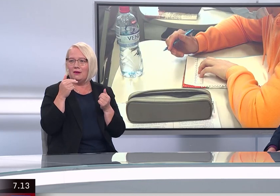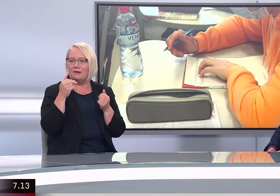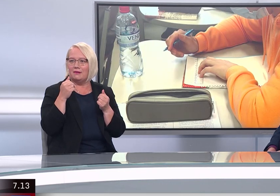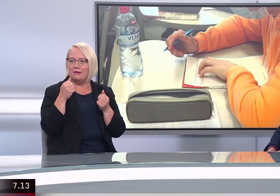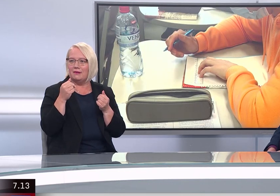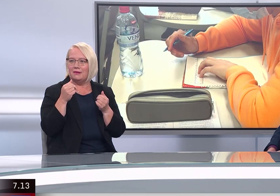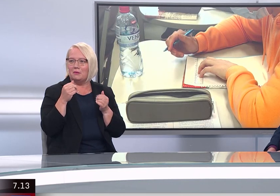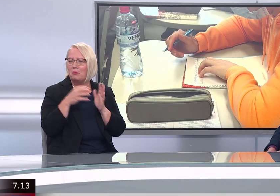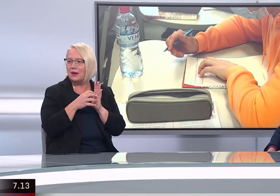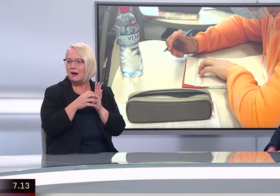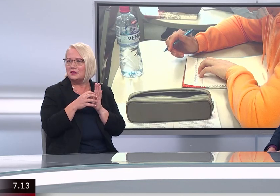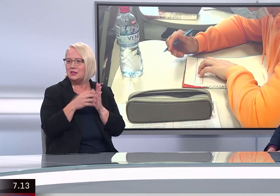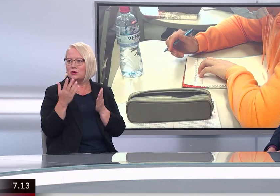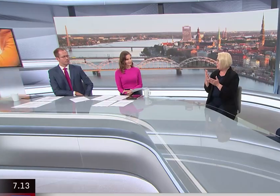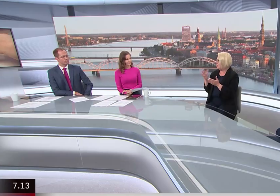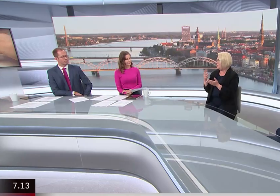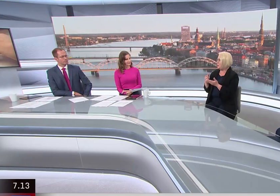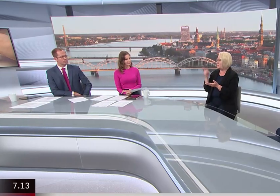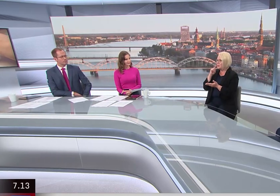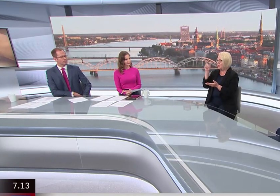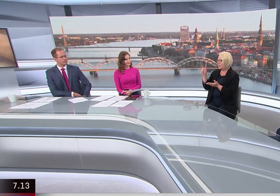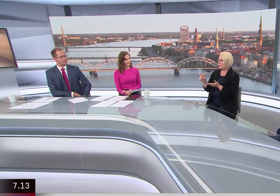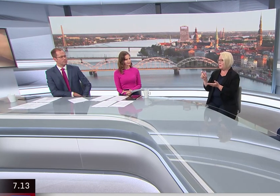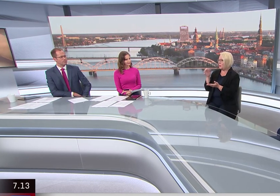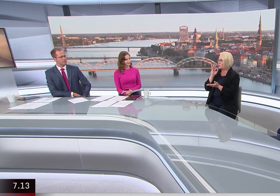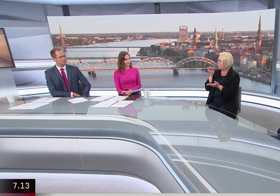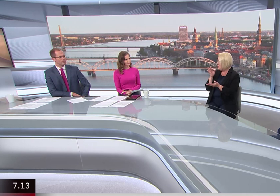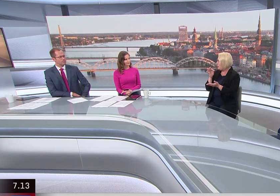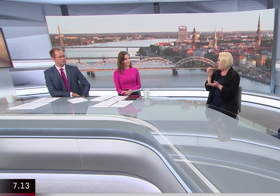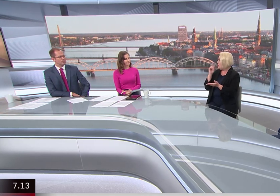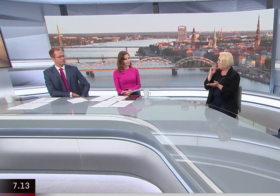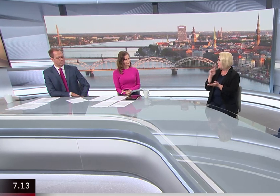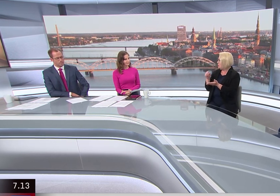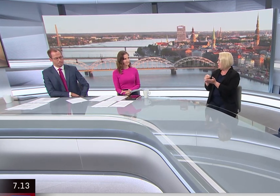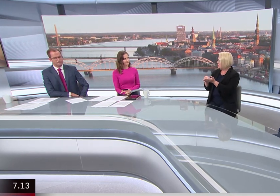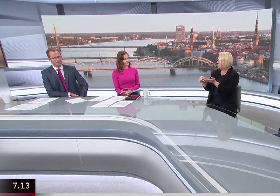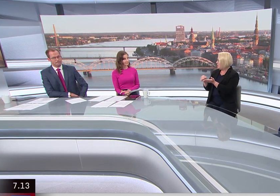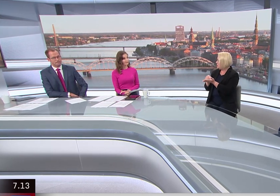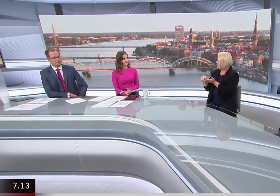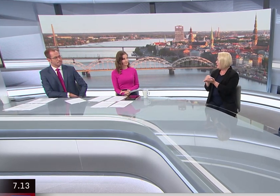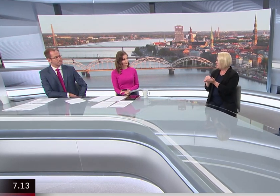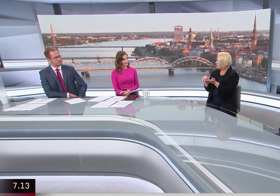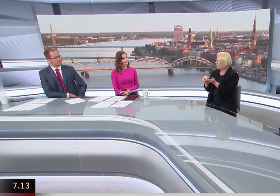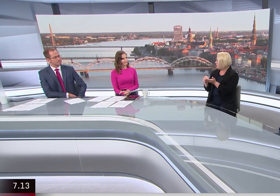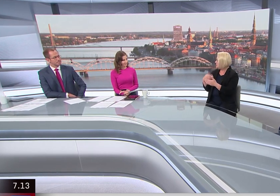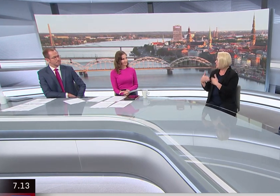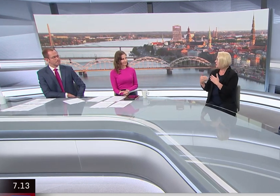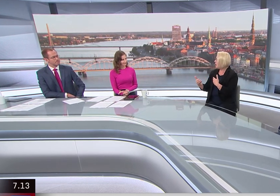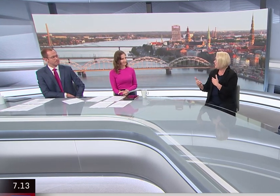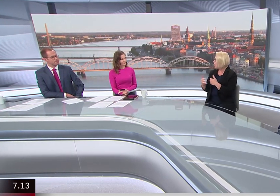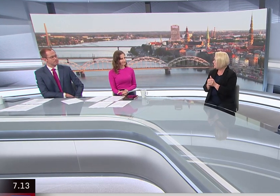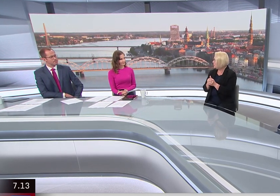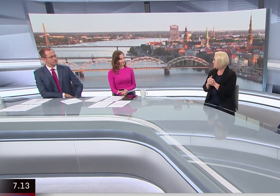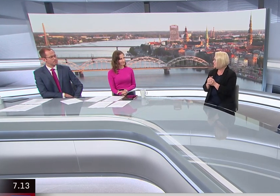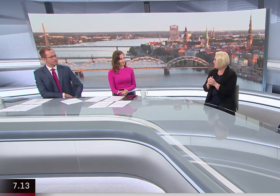aplikācijas, kurās, piemēram, dzirdīgs cilvēks runā, un nedzirdīgais uzreiz ir teksts. Tas arī